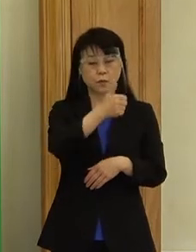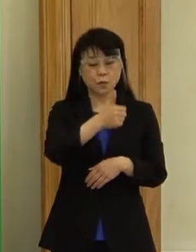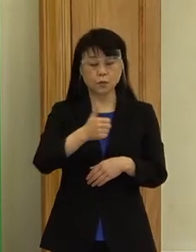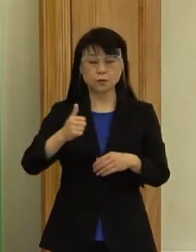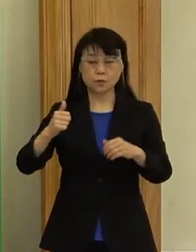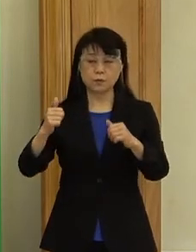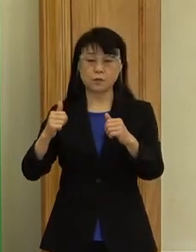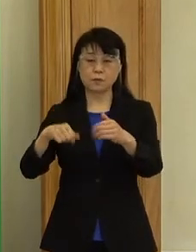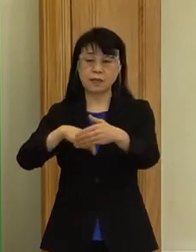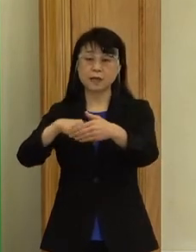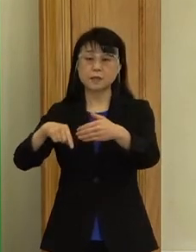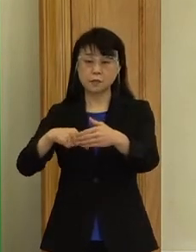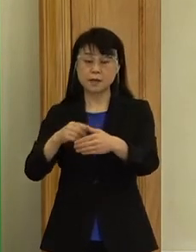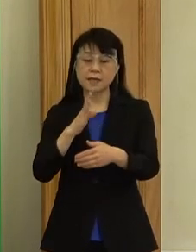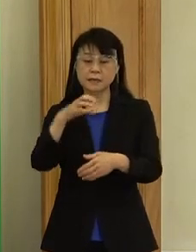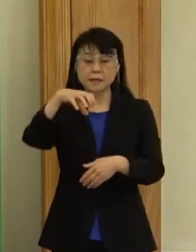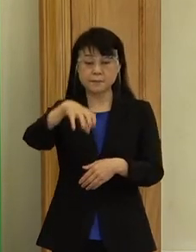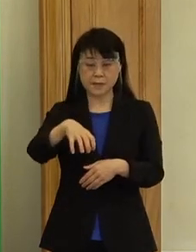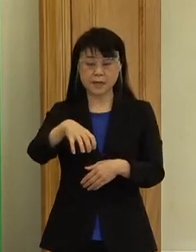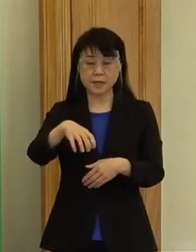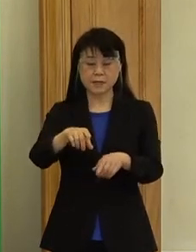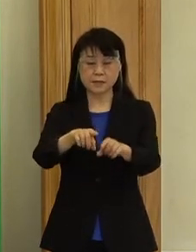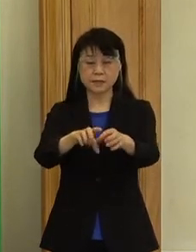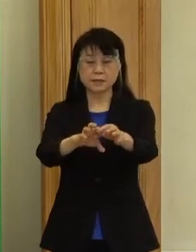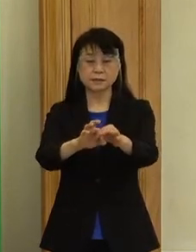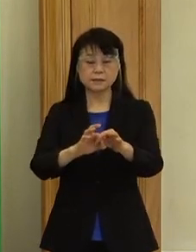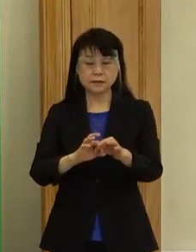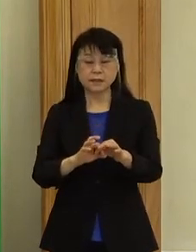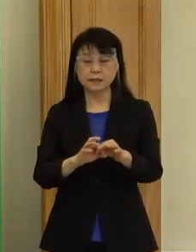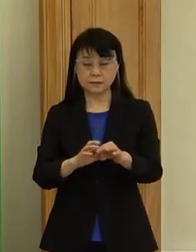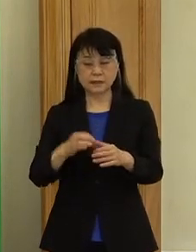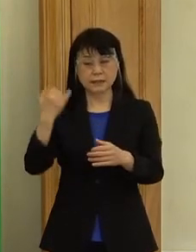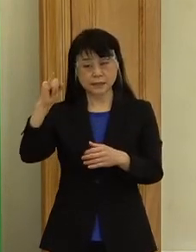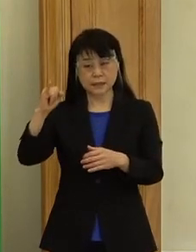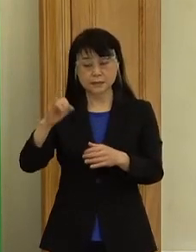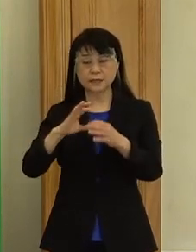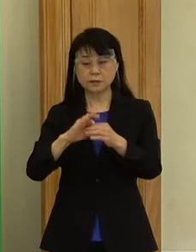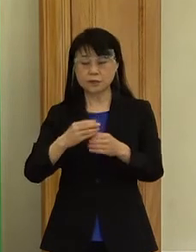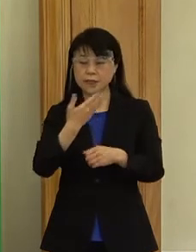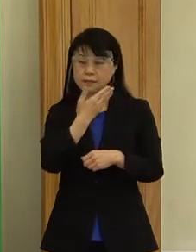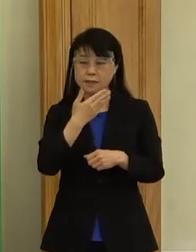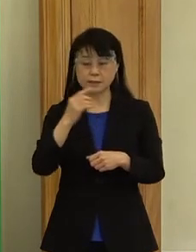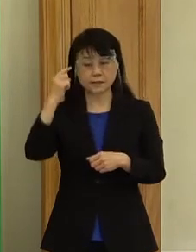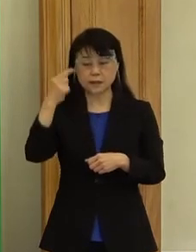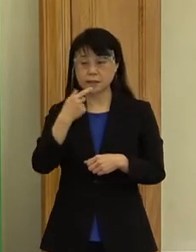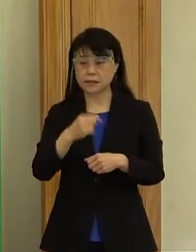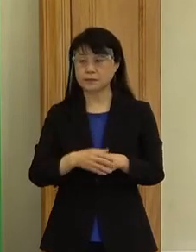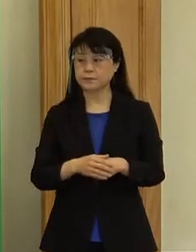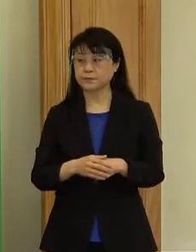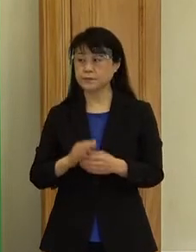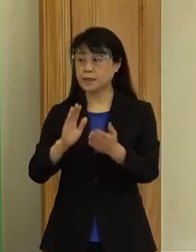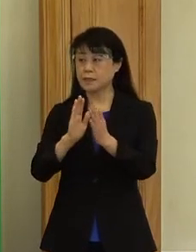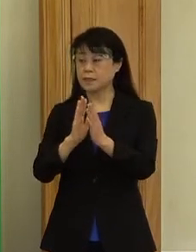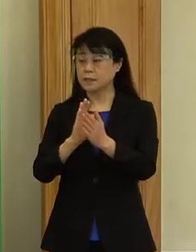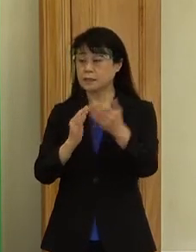を踏まえてのご意見なので、これは重く受け止めております。 県としては独自に国の方針